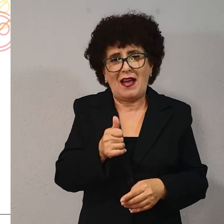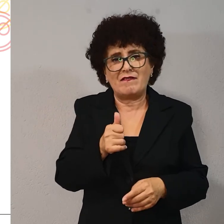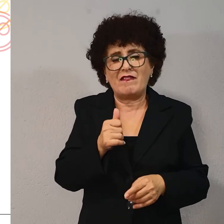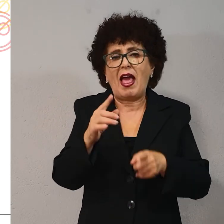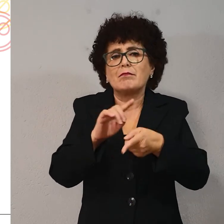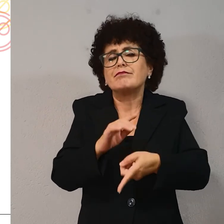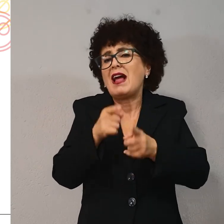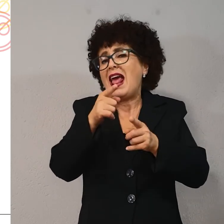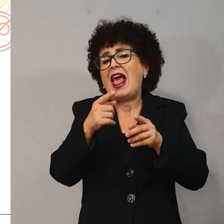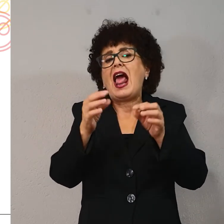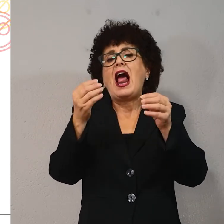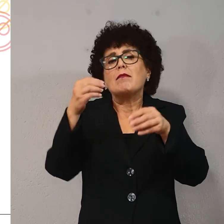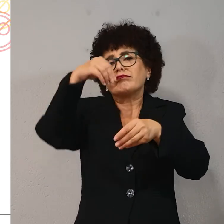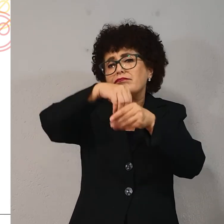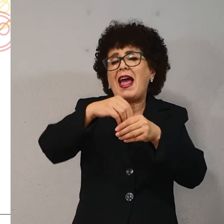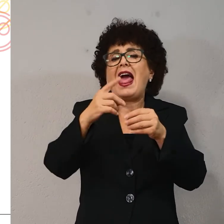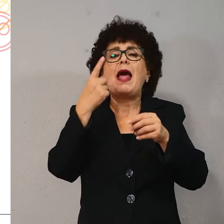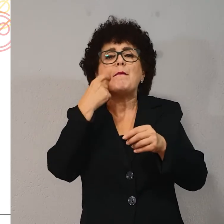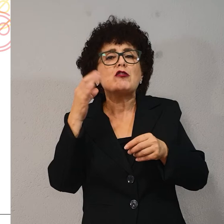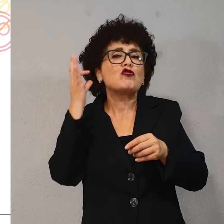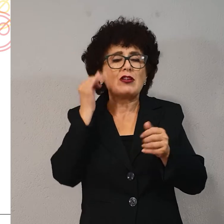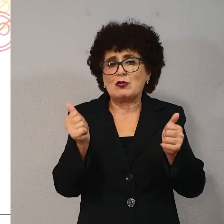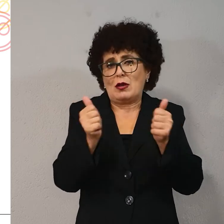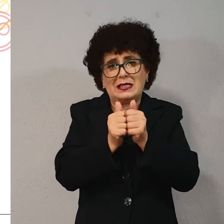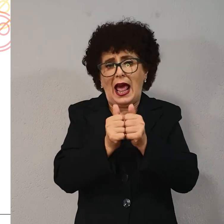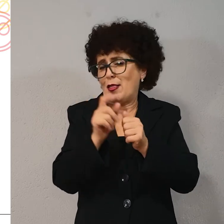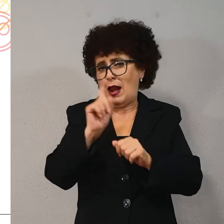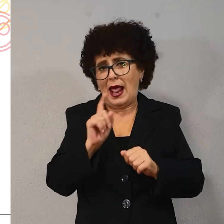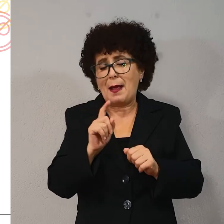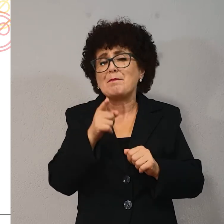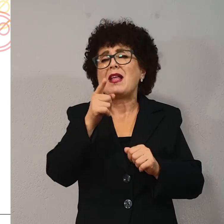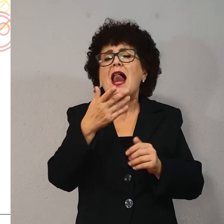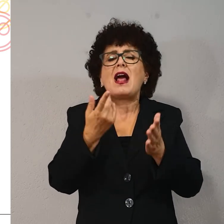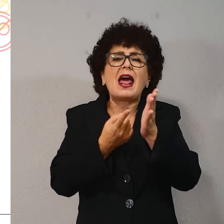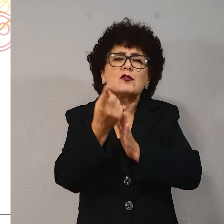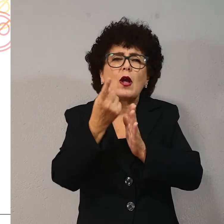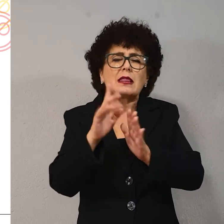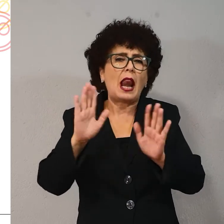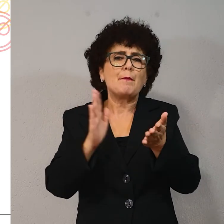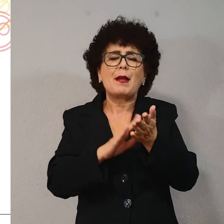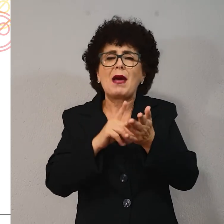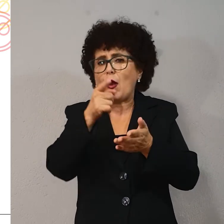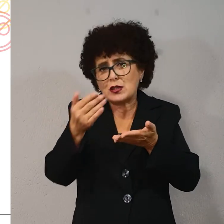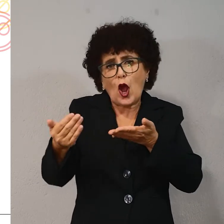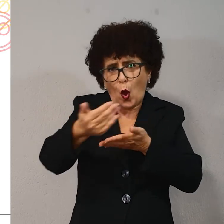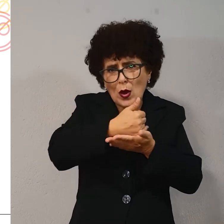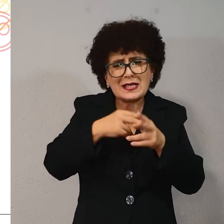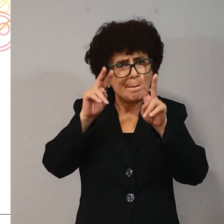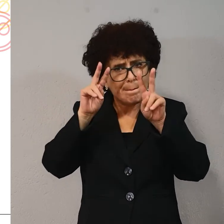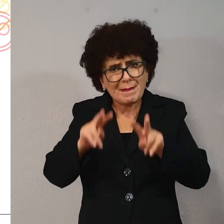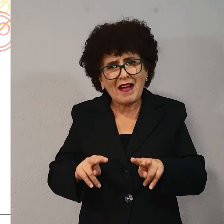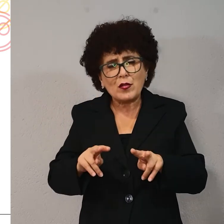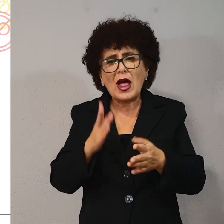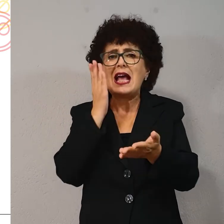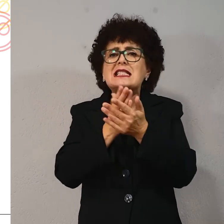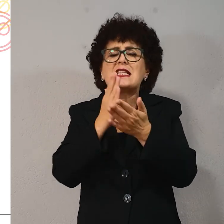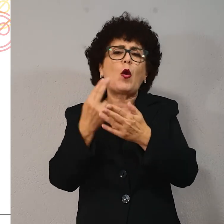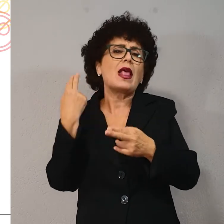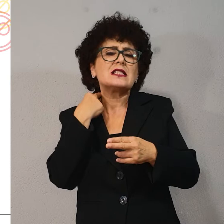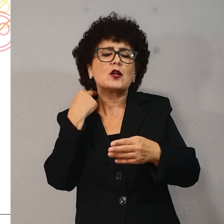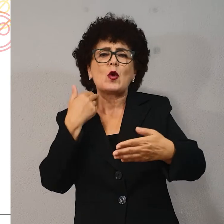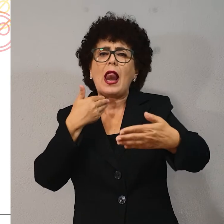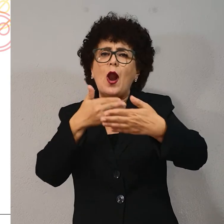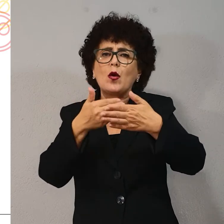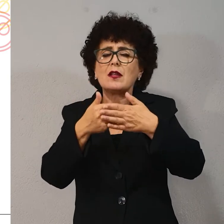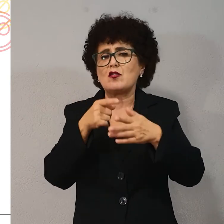до оплодување на јајната клетка. Ефикасност. Доколку се користи правилно и при секој сексуален